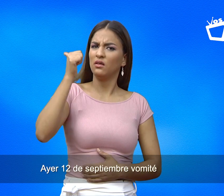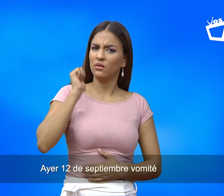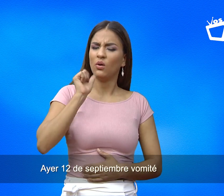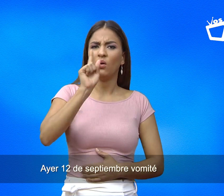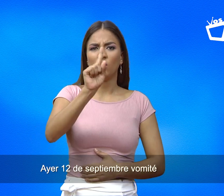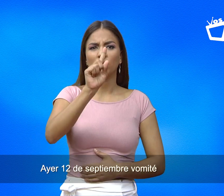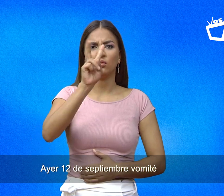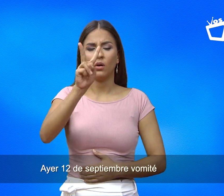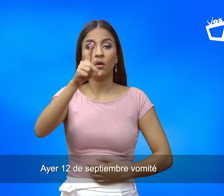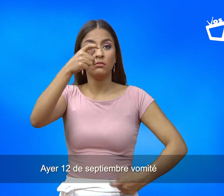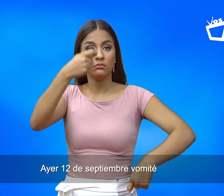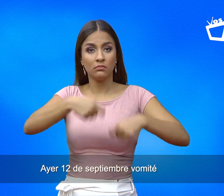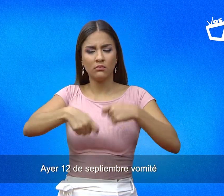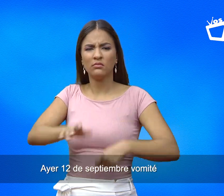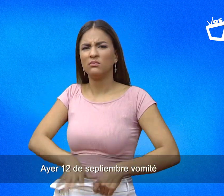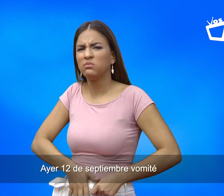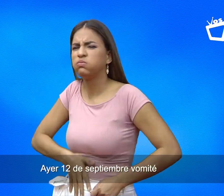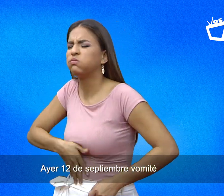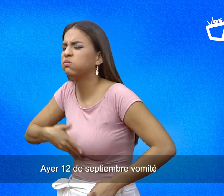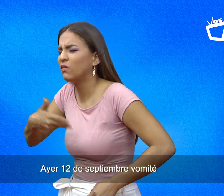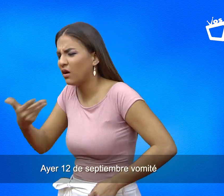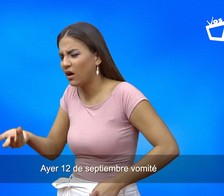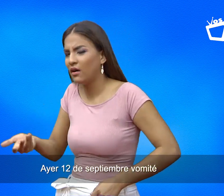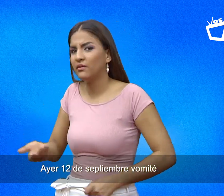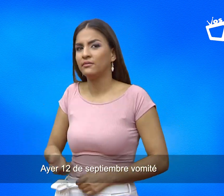ayer 12 de septiembre vomité